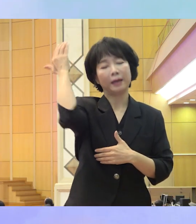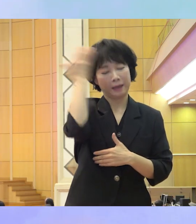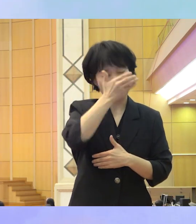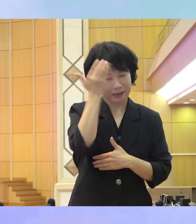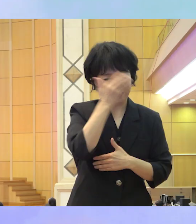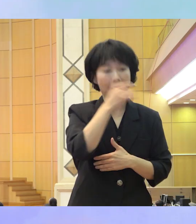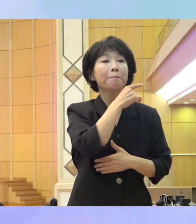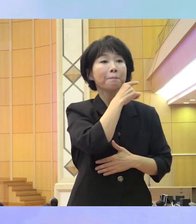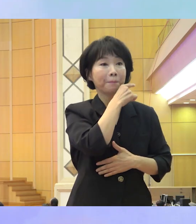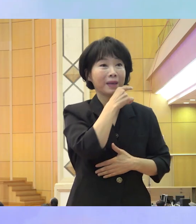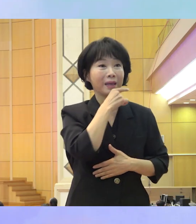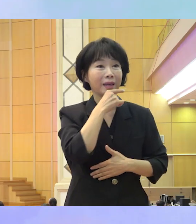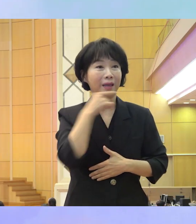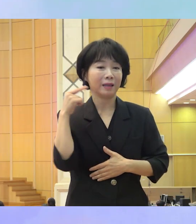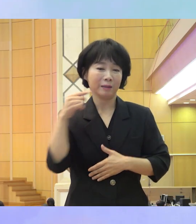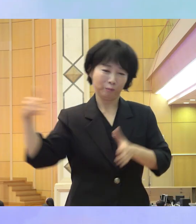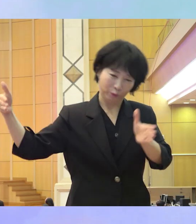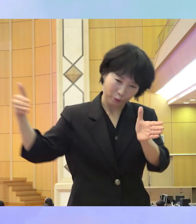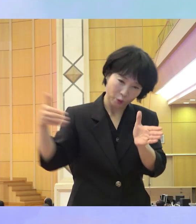깨끗게 하기는